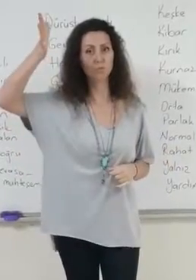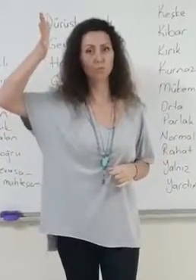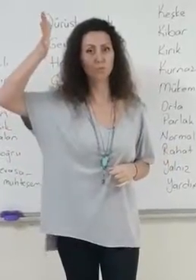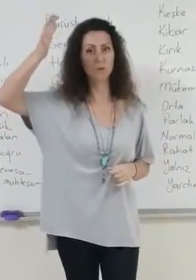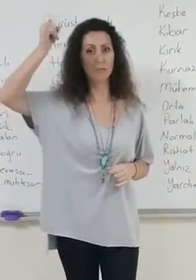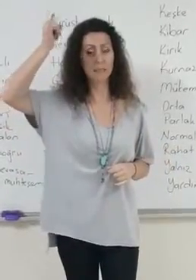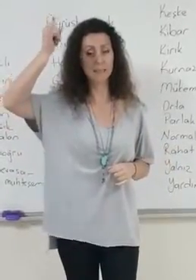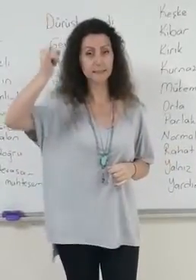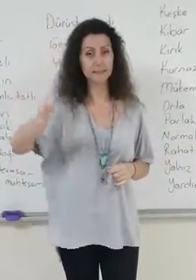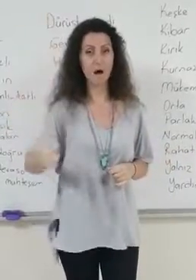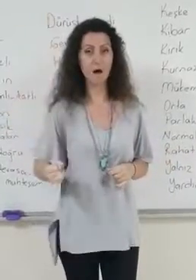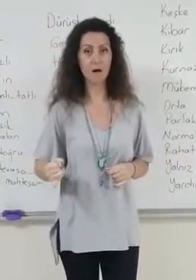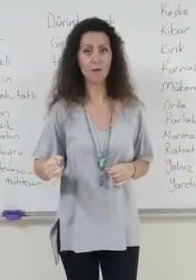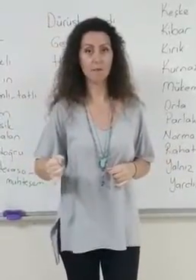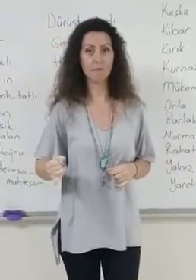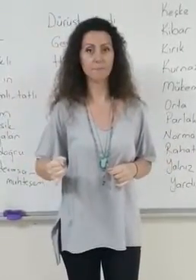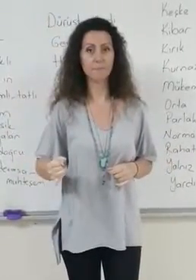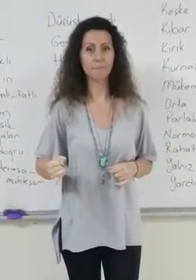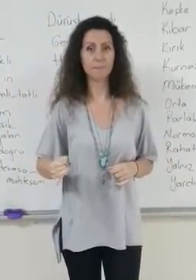kısa, açık,